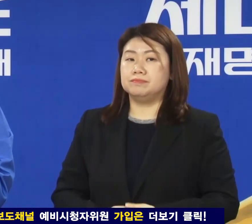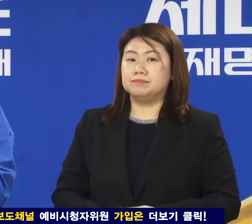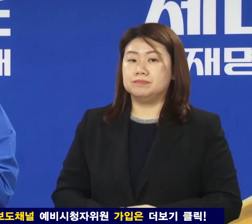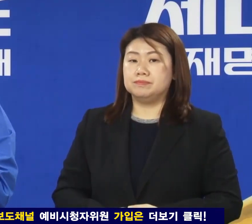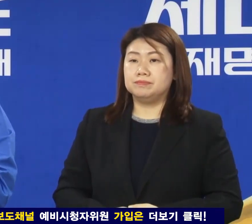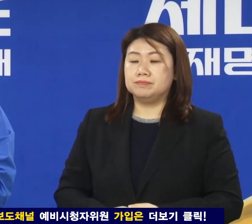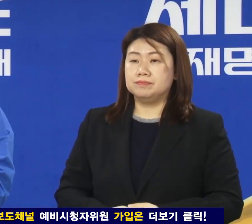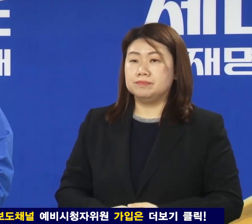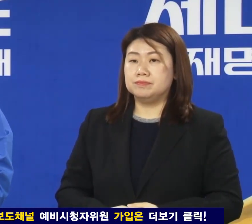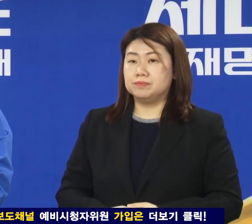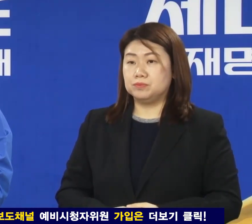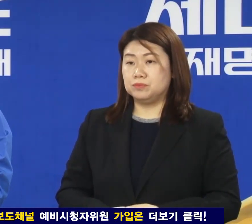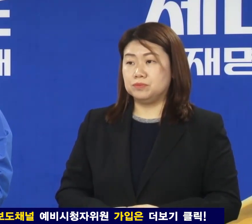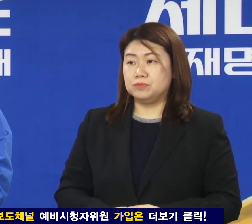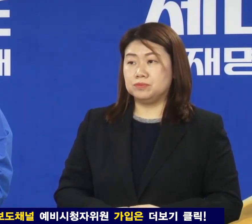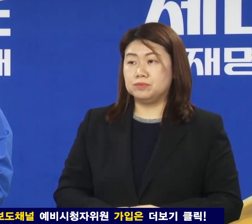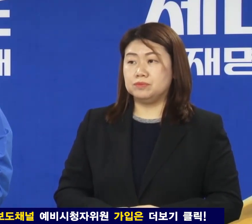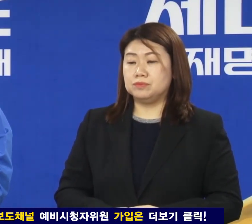내도록 하겠습니다.